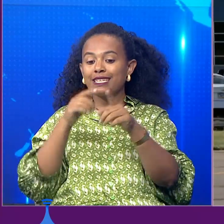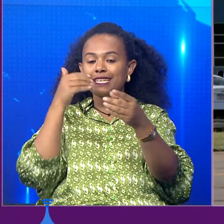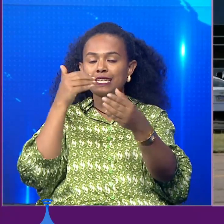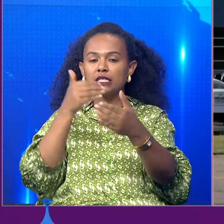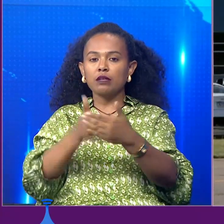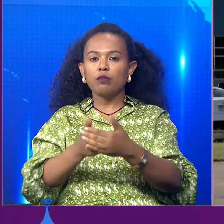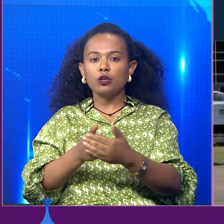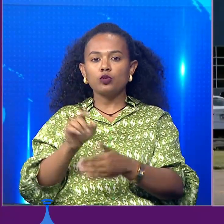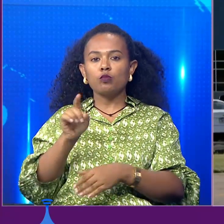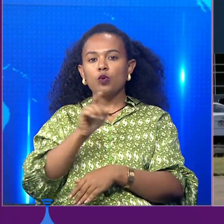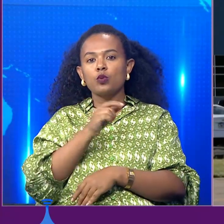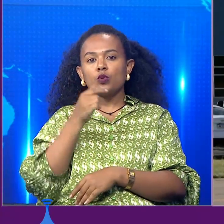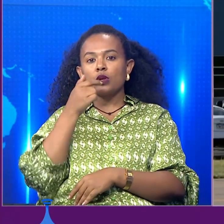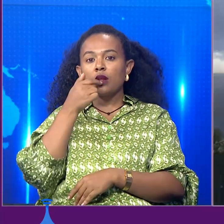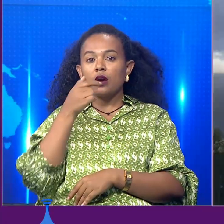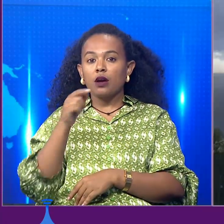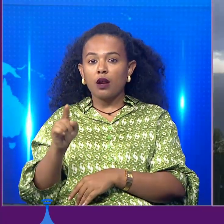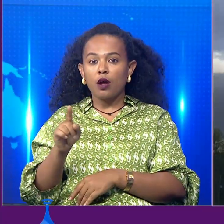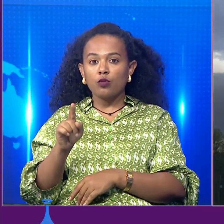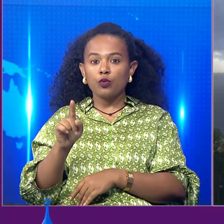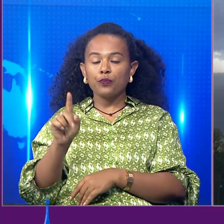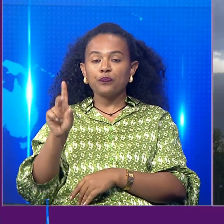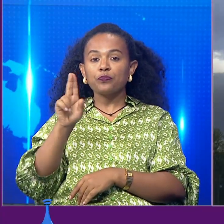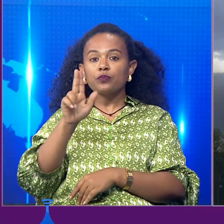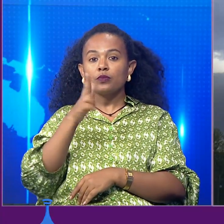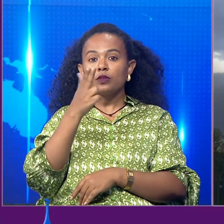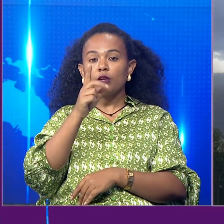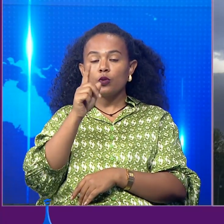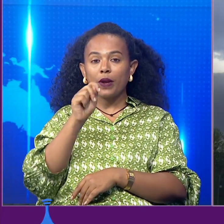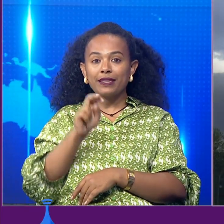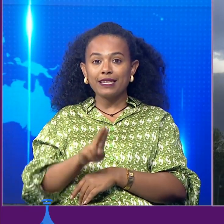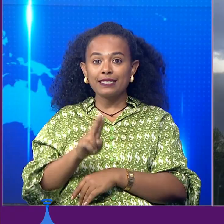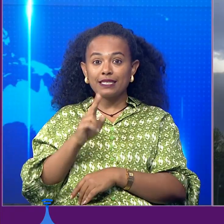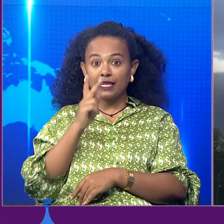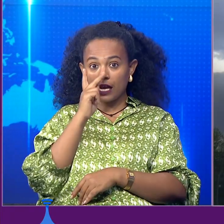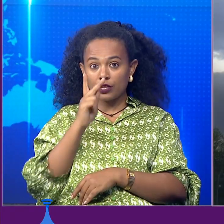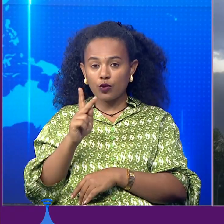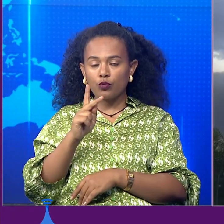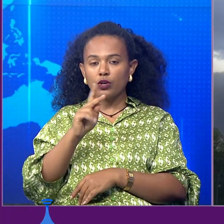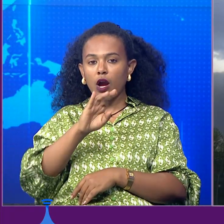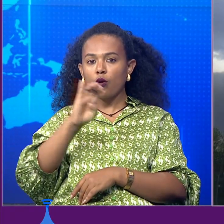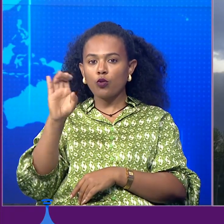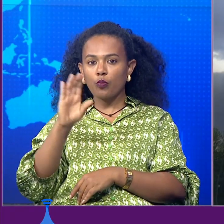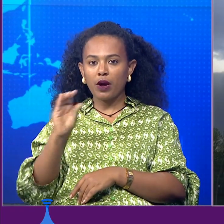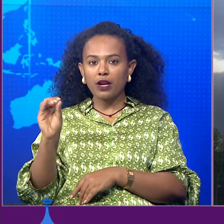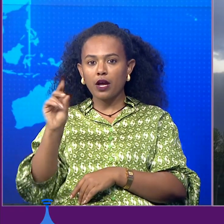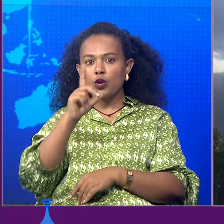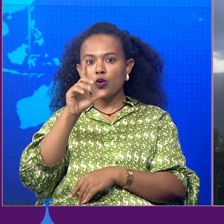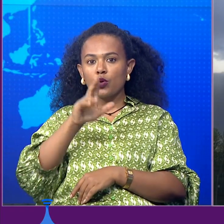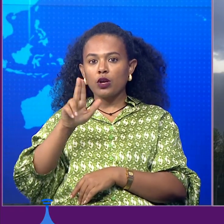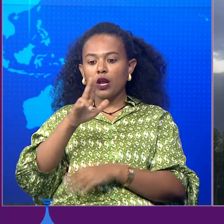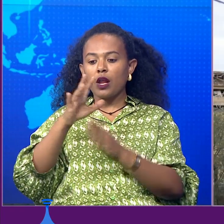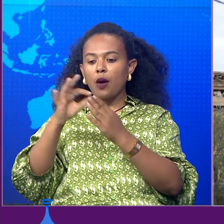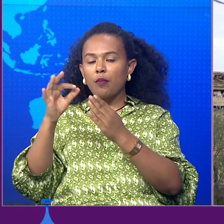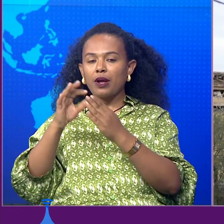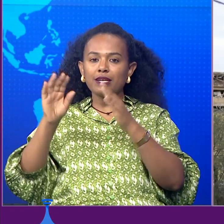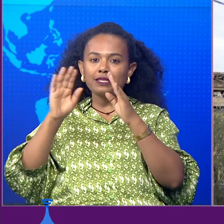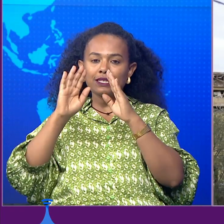መሆኑን ይናገራሉ። ሮይተርስ የተመለከተው የአውሮፓና የዩክሬን አማራጭ የሰላም